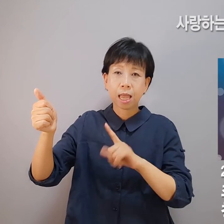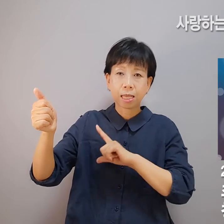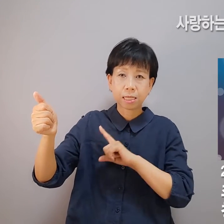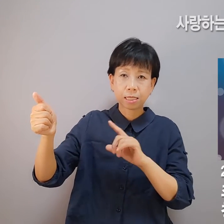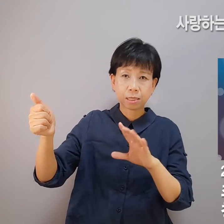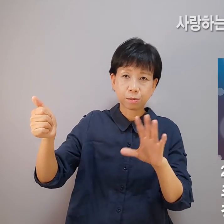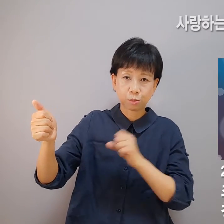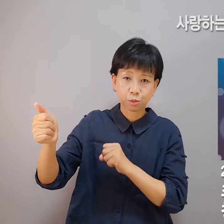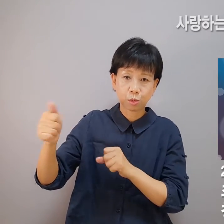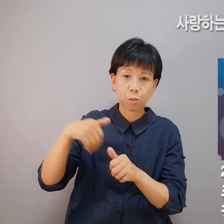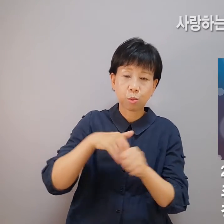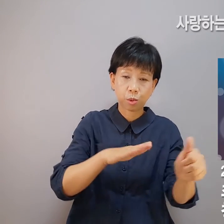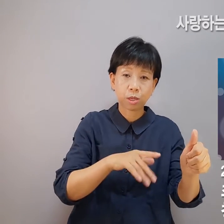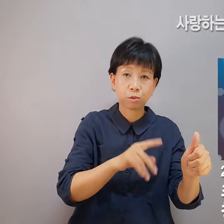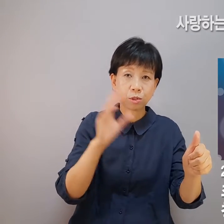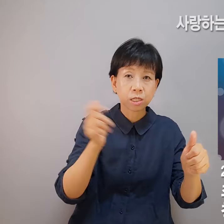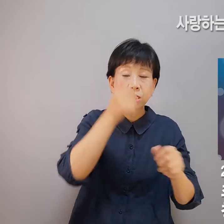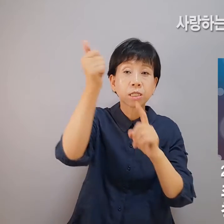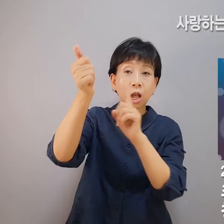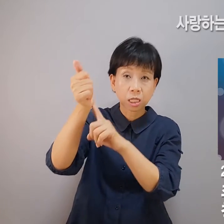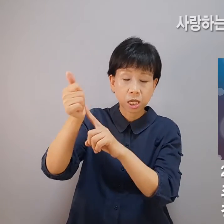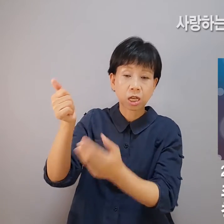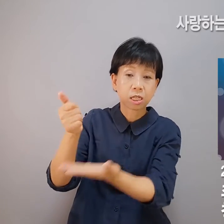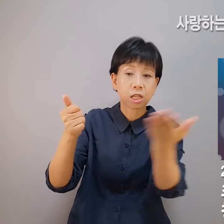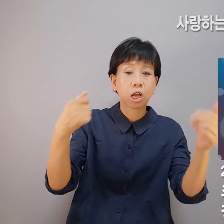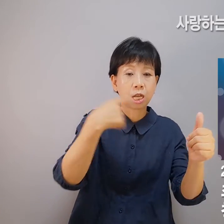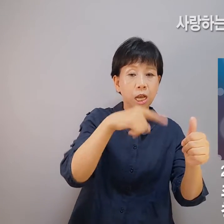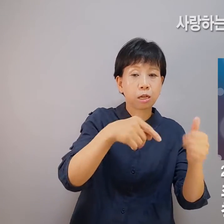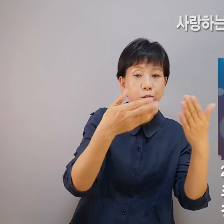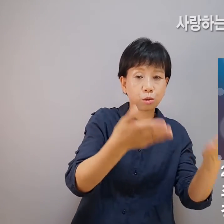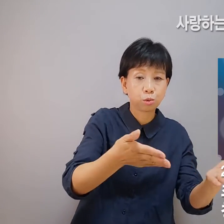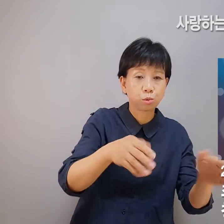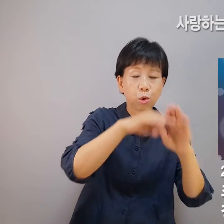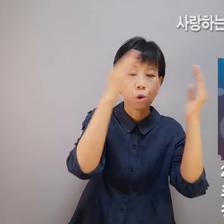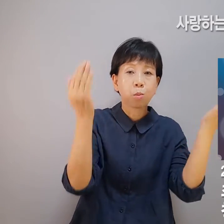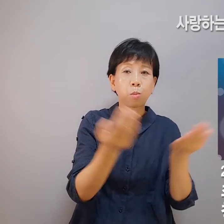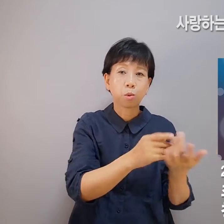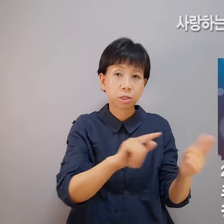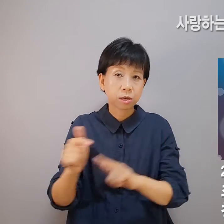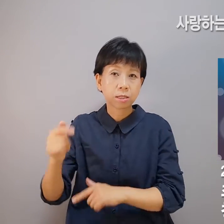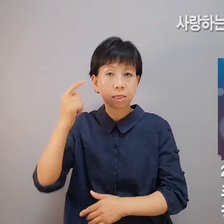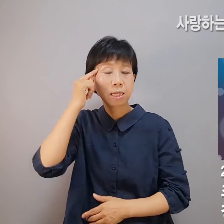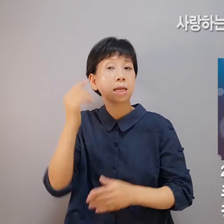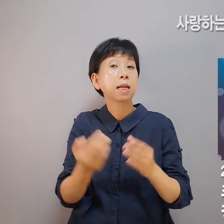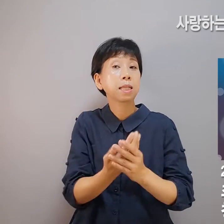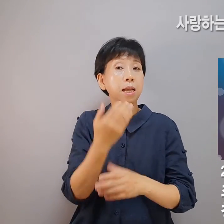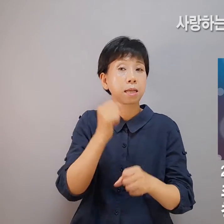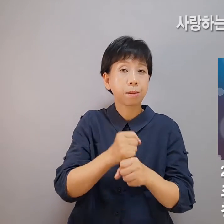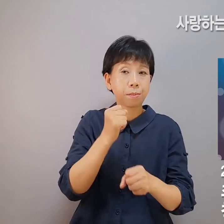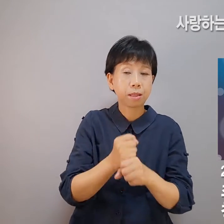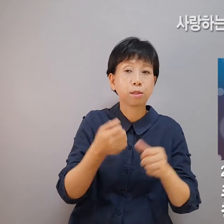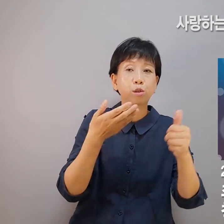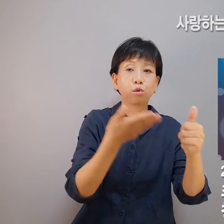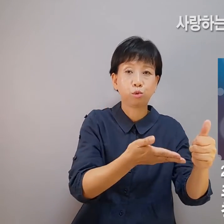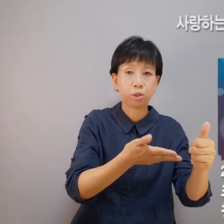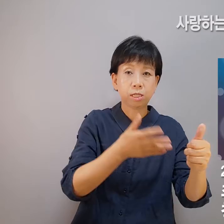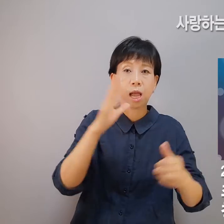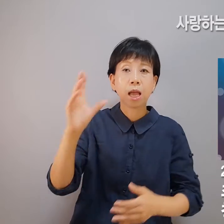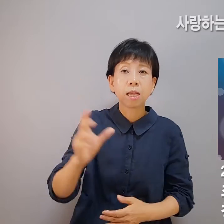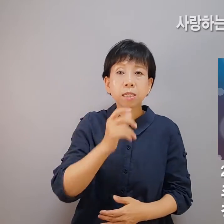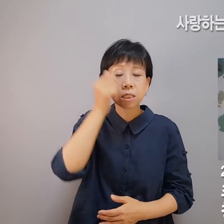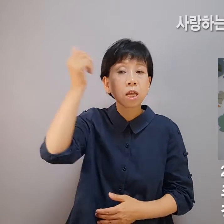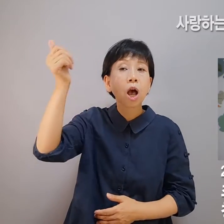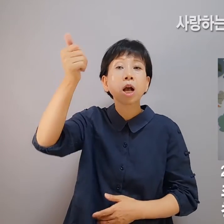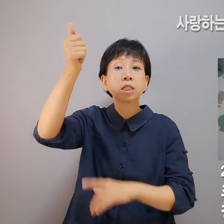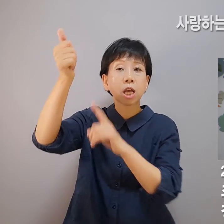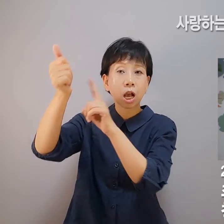모든 것을 가르치고 내가 너희에게 말한 모든 것을 생각나게 하리라. 아멘. 성령께서